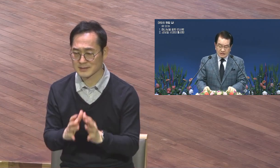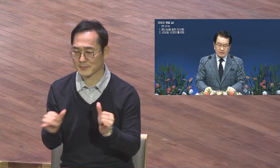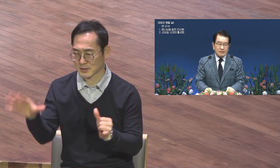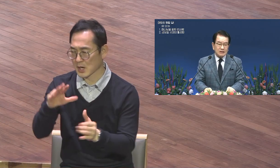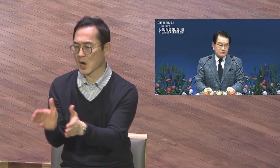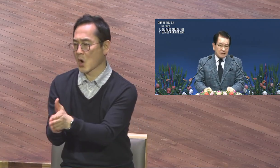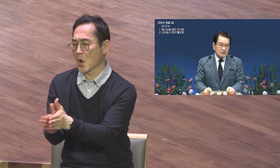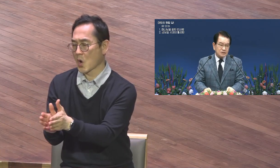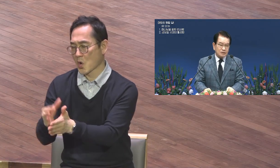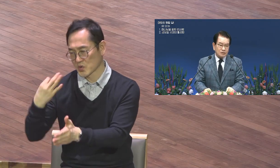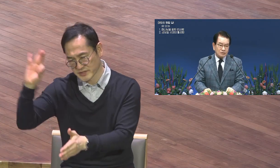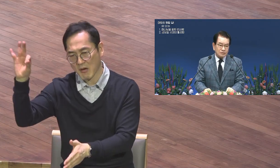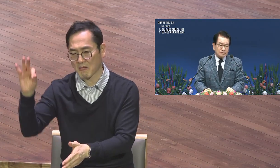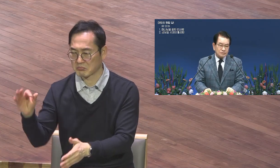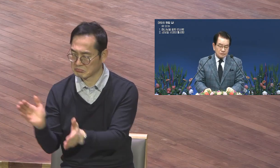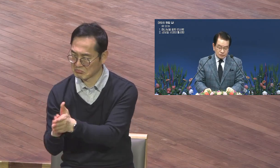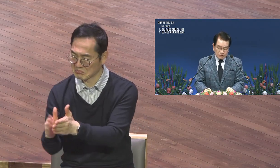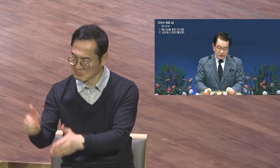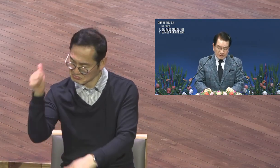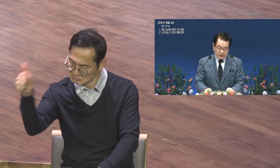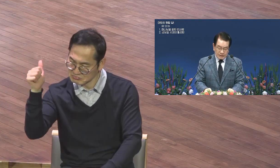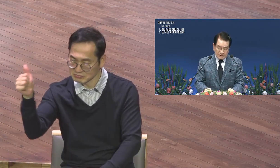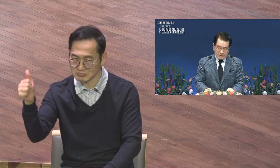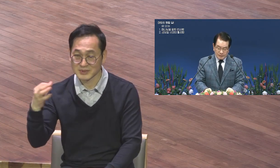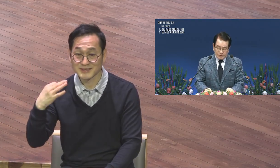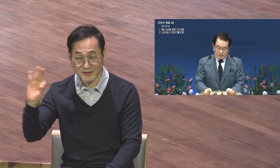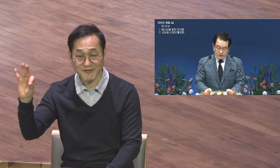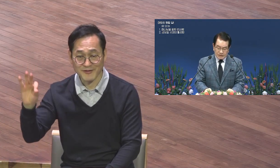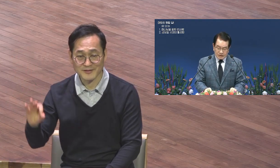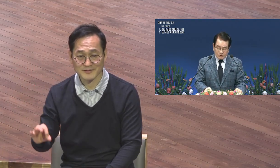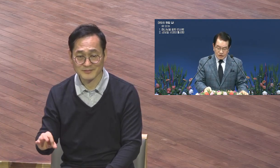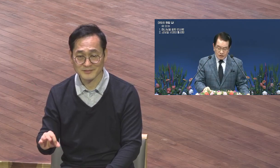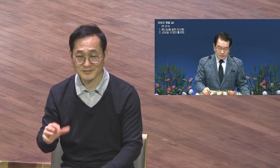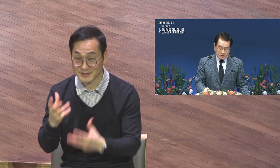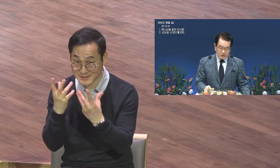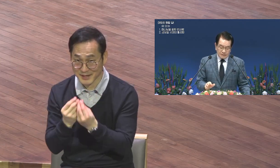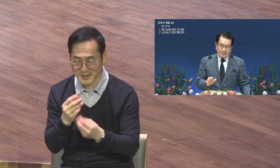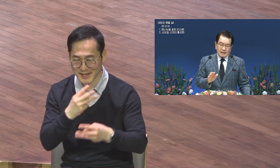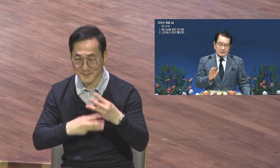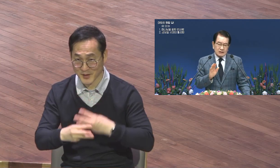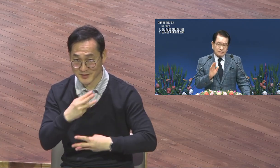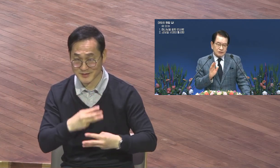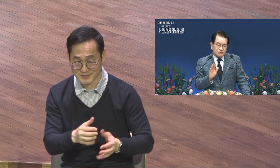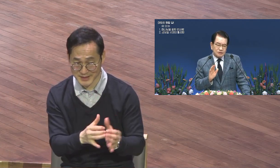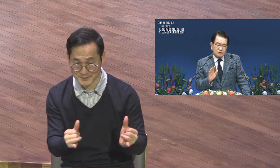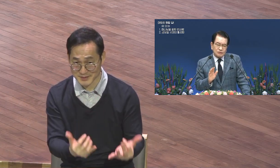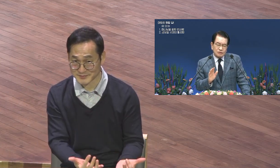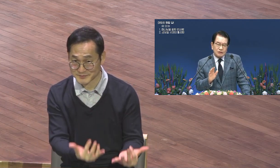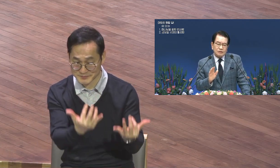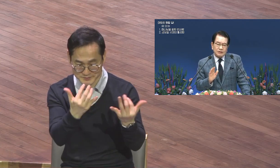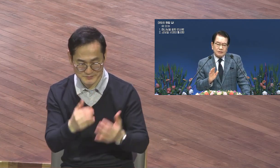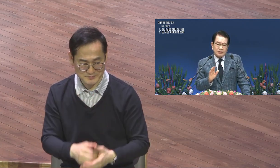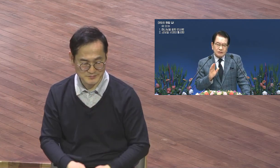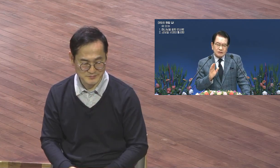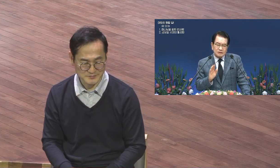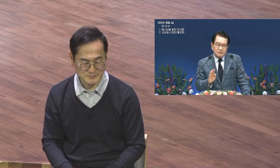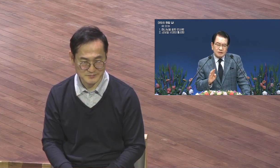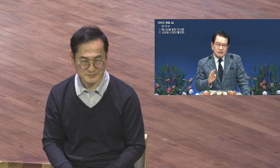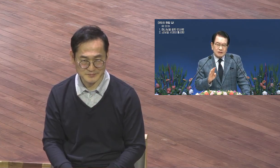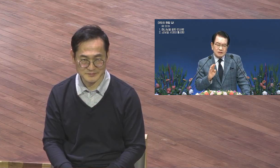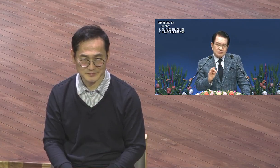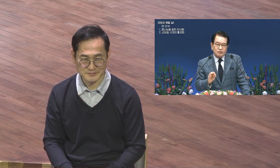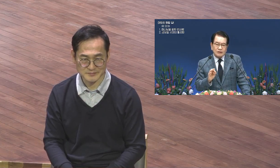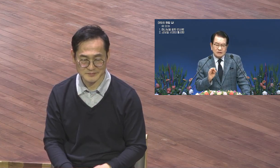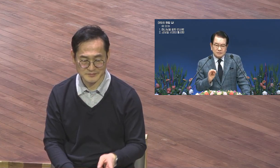인정받아 귀하게 쓰임받는다 이 말이죠. 우리가 엠너트를 대상으로 기도하면서 3서밋으로 키워야 돼요. 영적